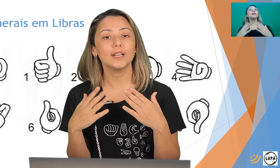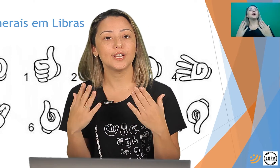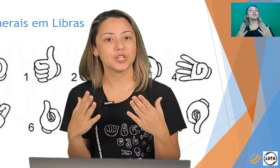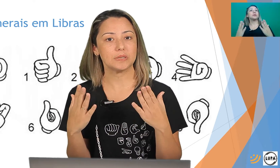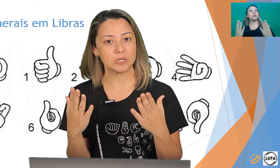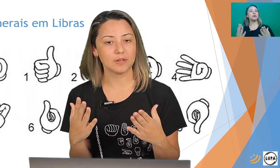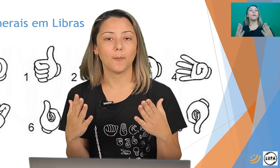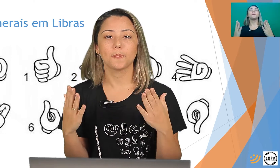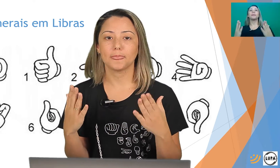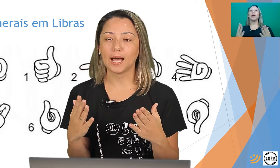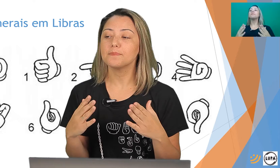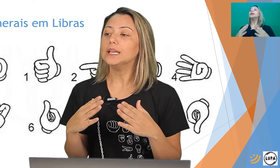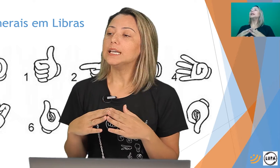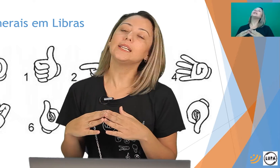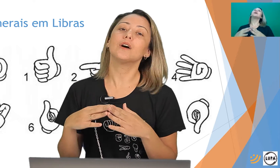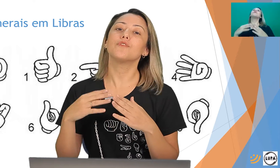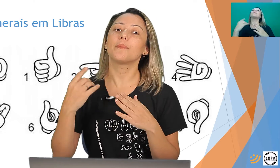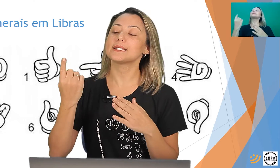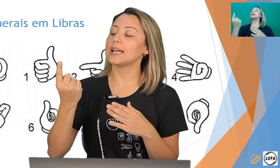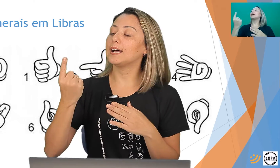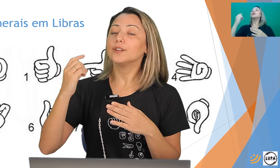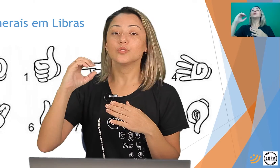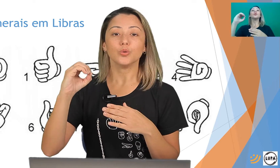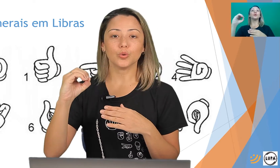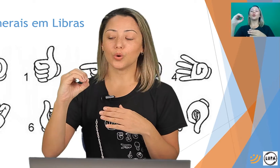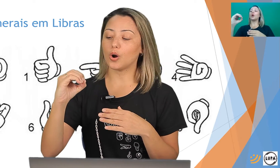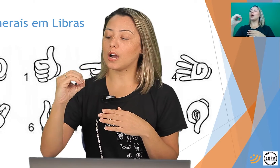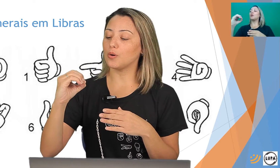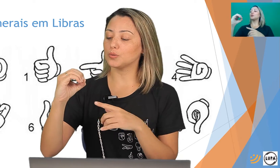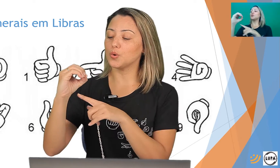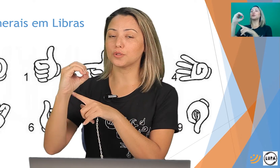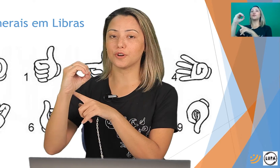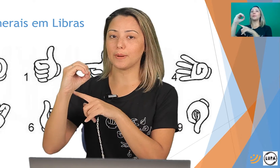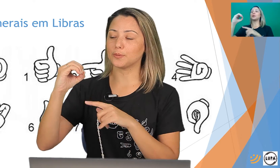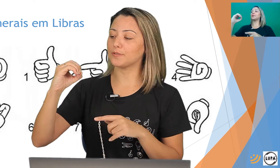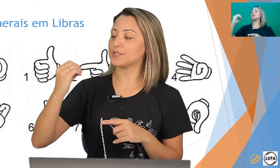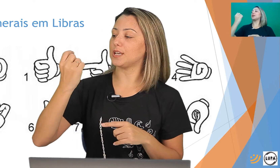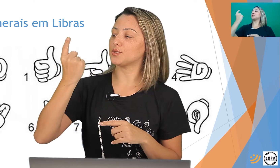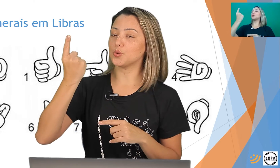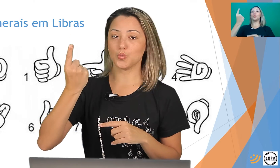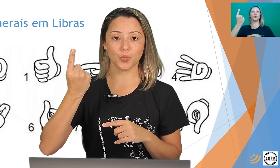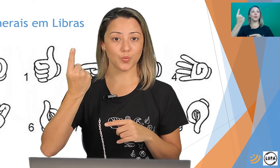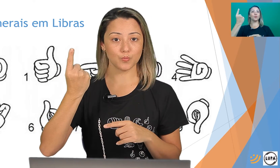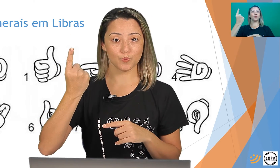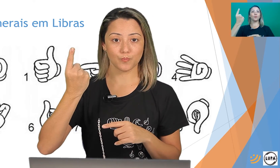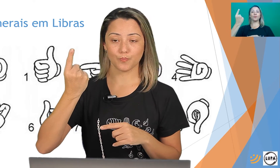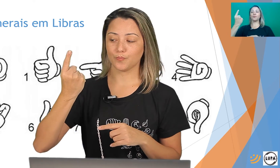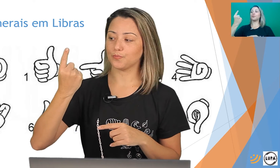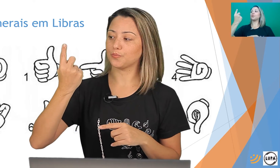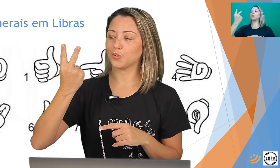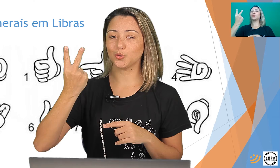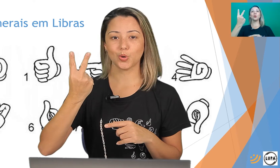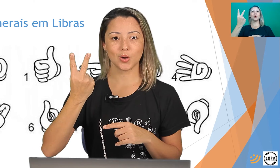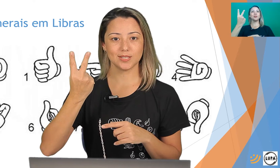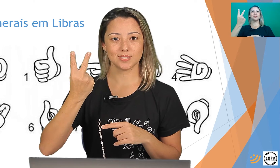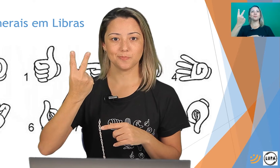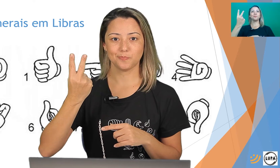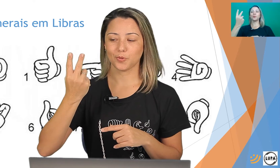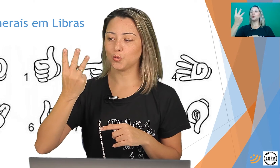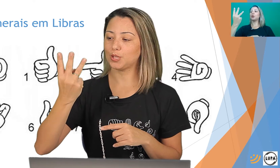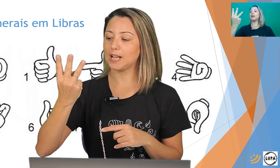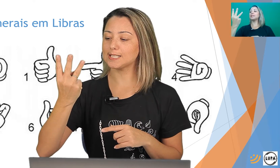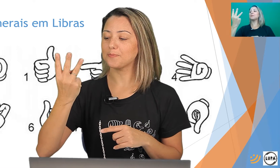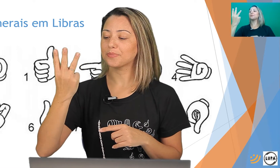em toda a região nacional, tá? Então, vou passar o outro formato para vocês. 1, o